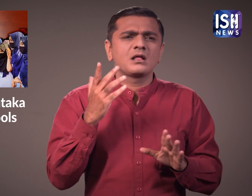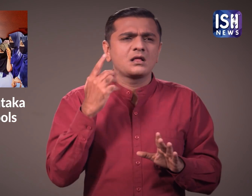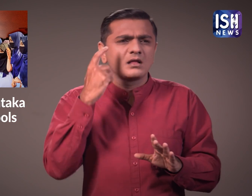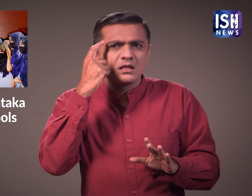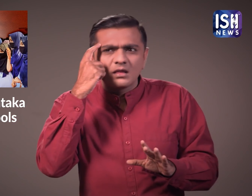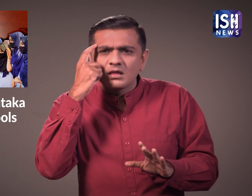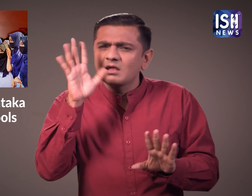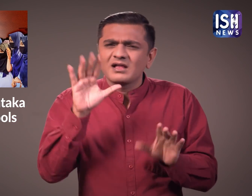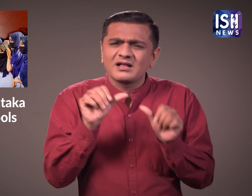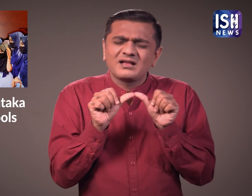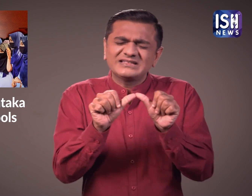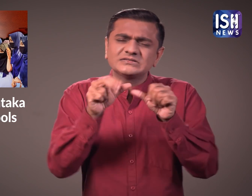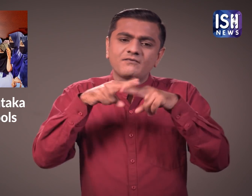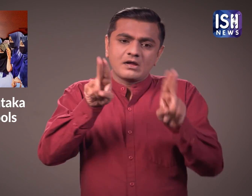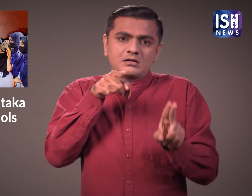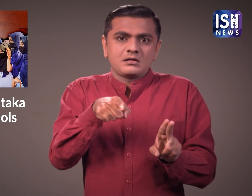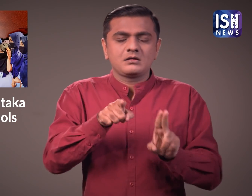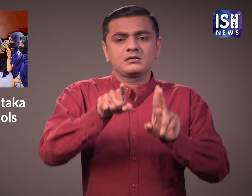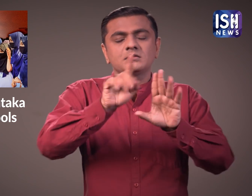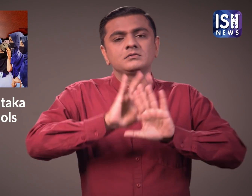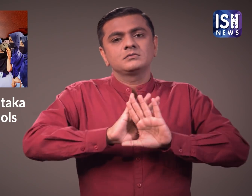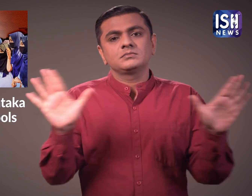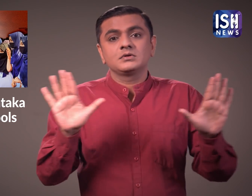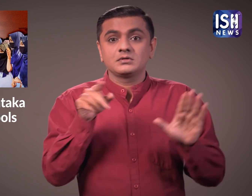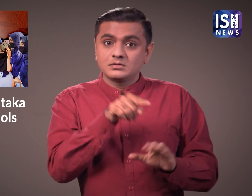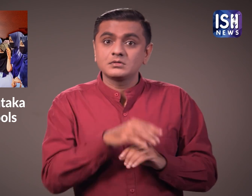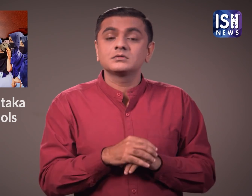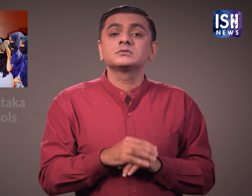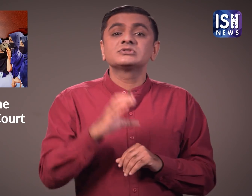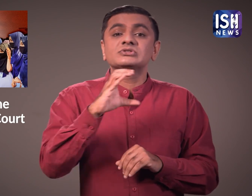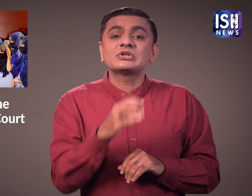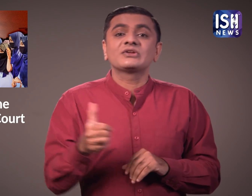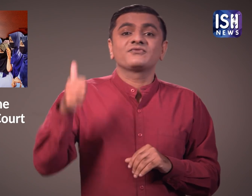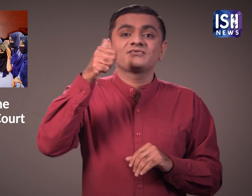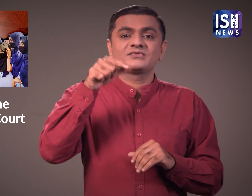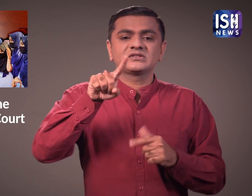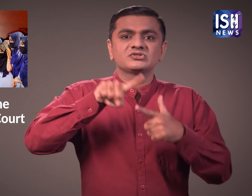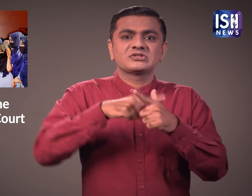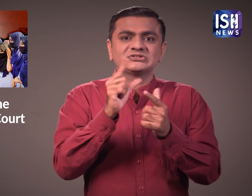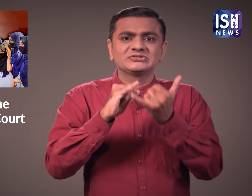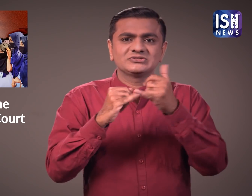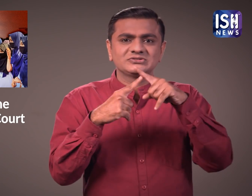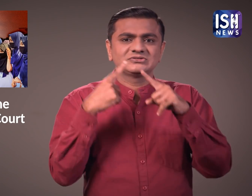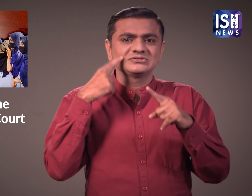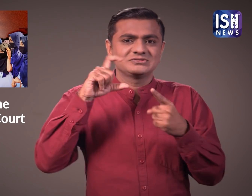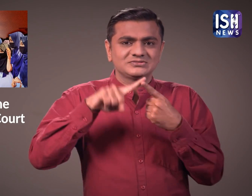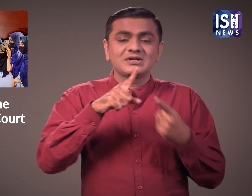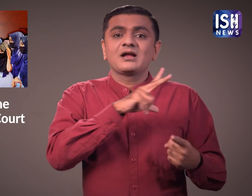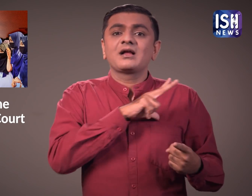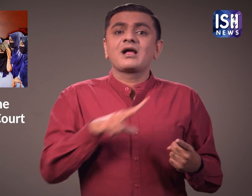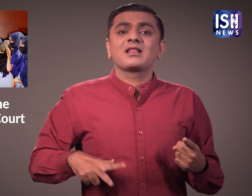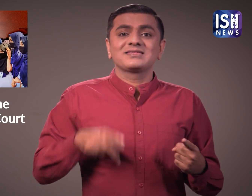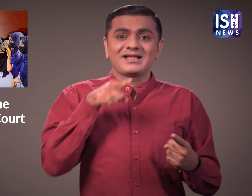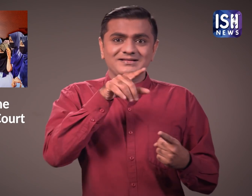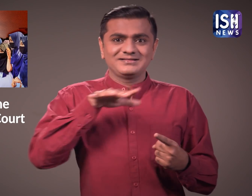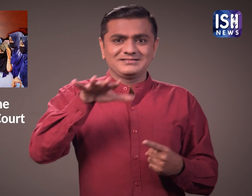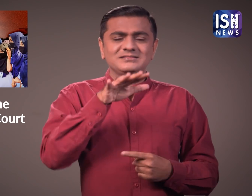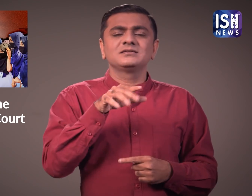कोई अंतरिम निर्ने नहीं लिया गया है। करनाटक उच्चन आयले के मुख्यन आयदीश वितुराज